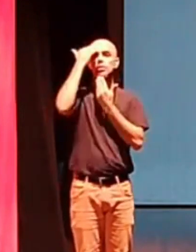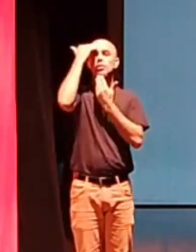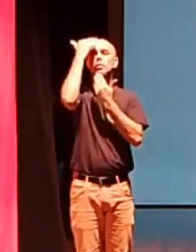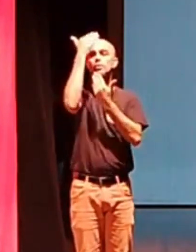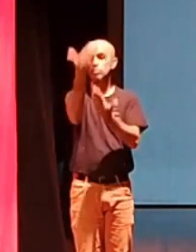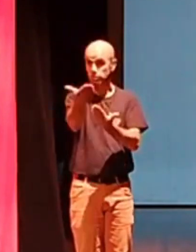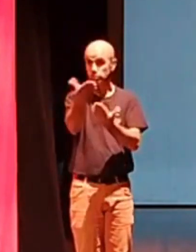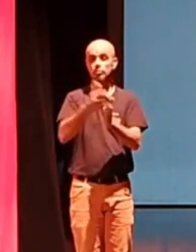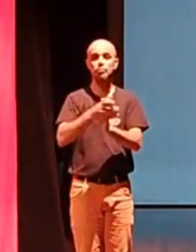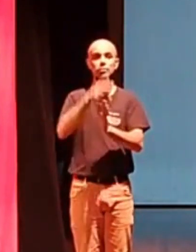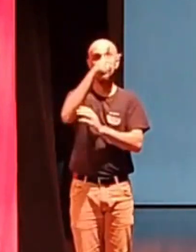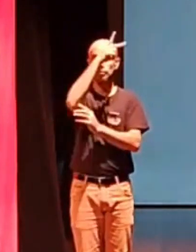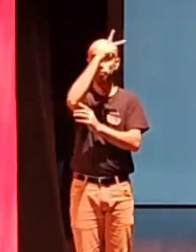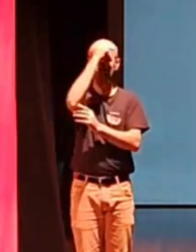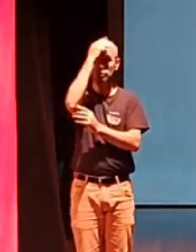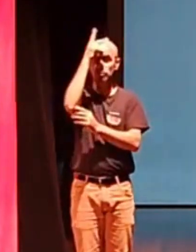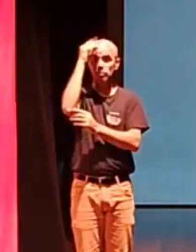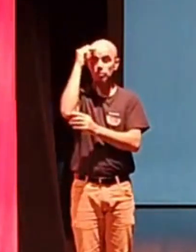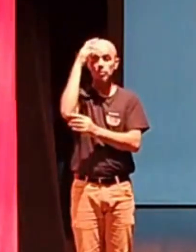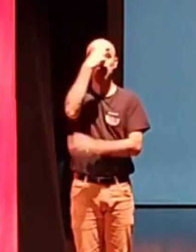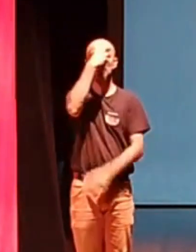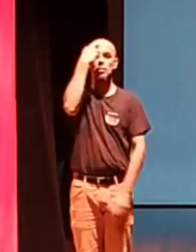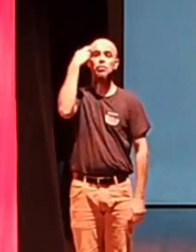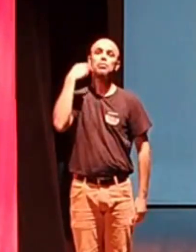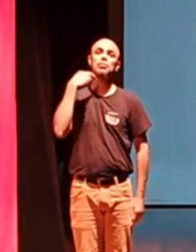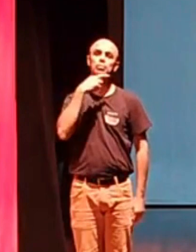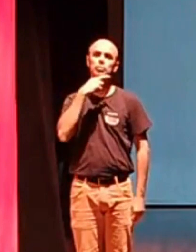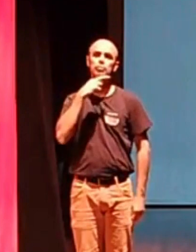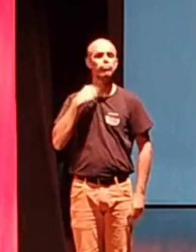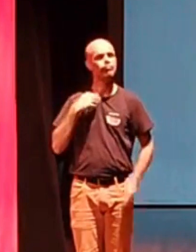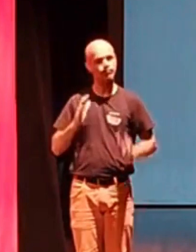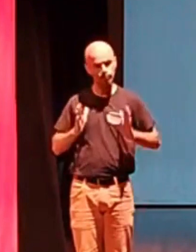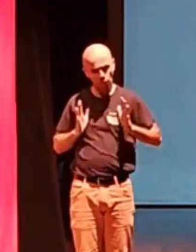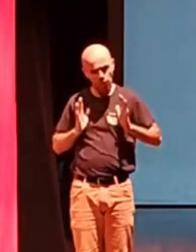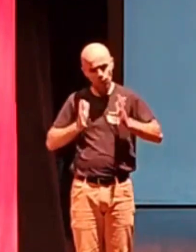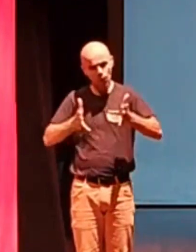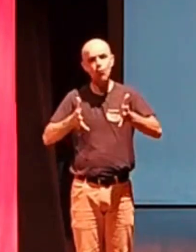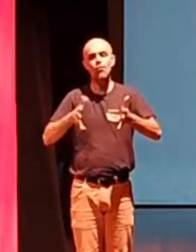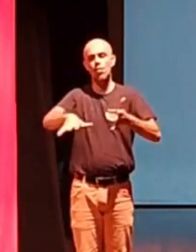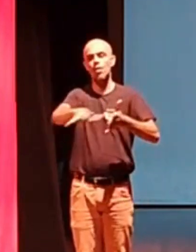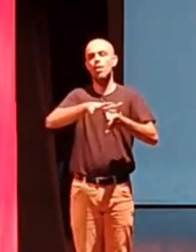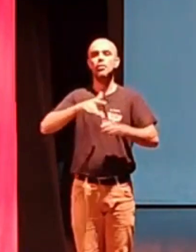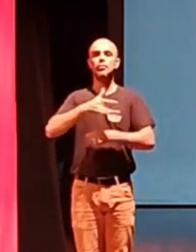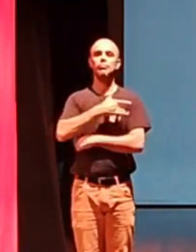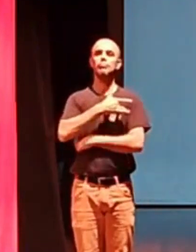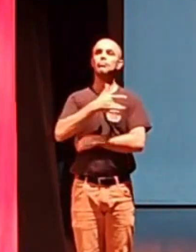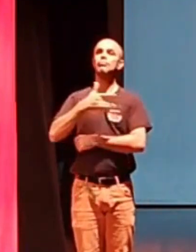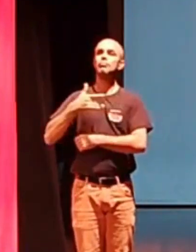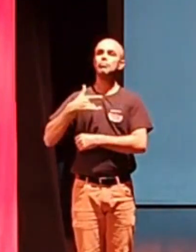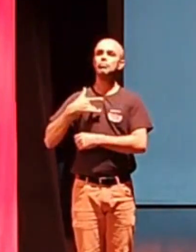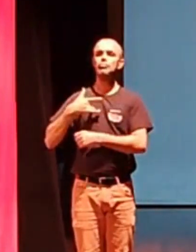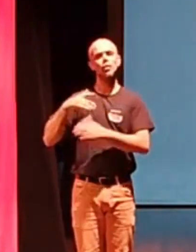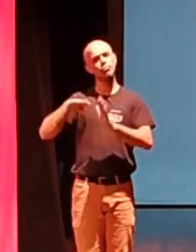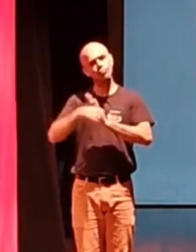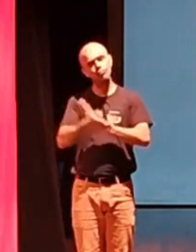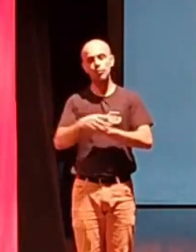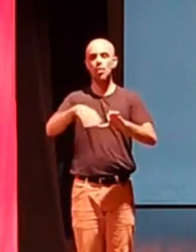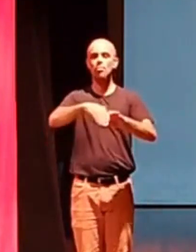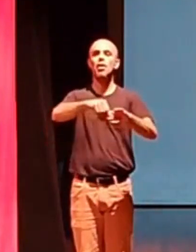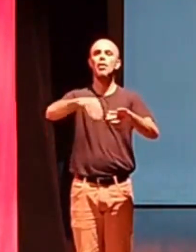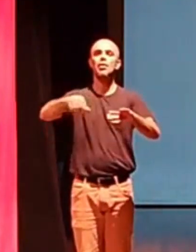agradecimento à nossa prefeita, Raquel Kine, que é super atuante na causa da saúde. Eu costumo falar que Praia